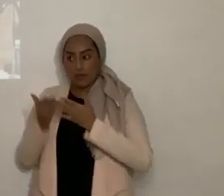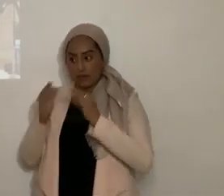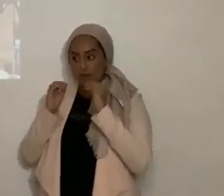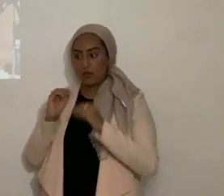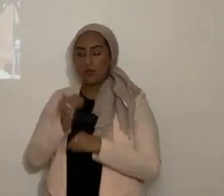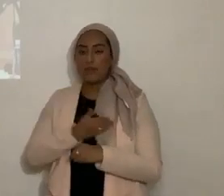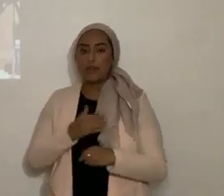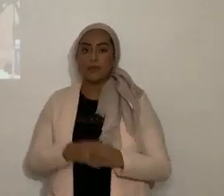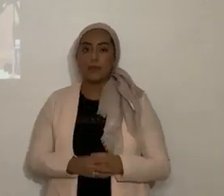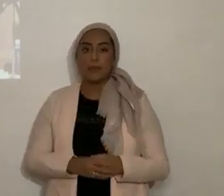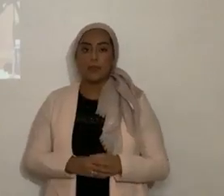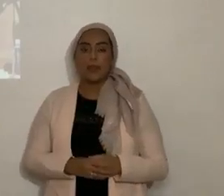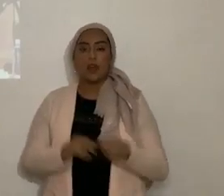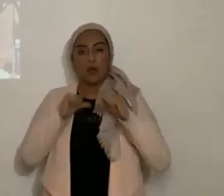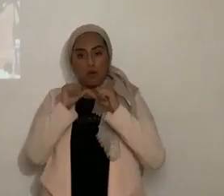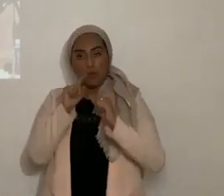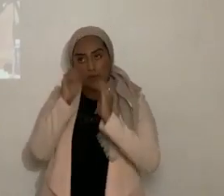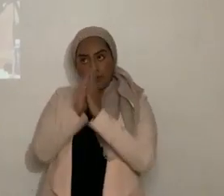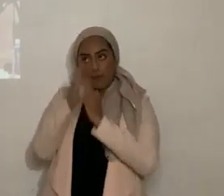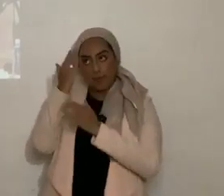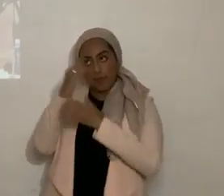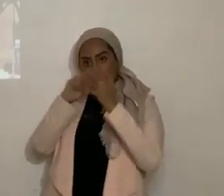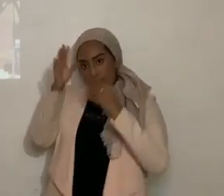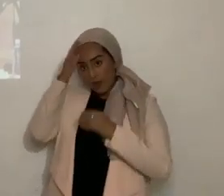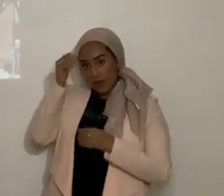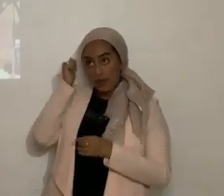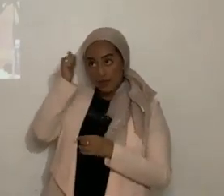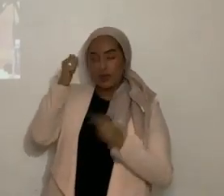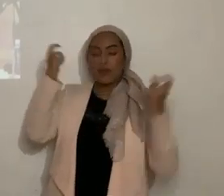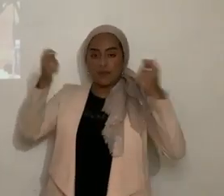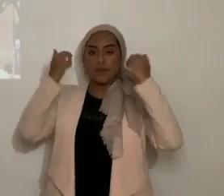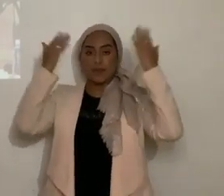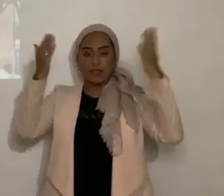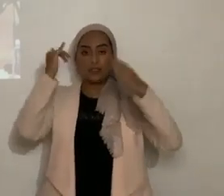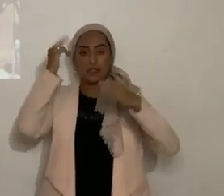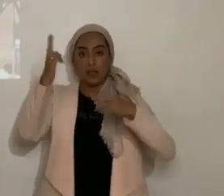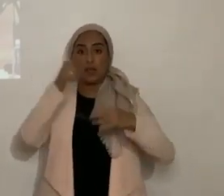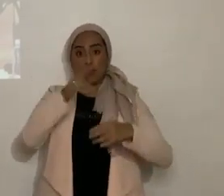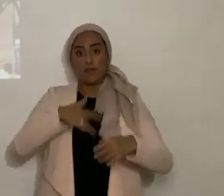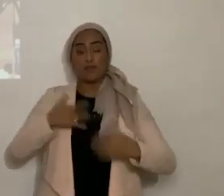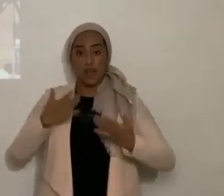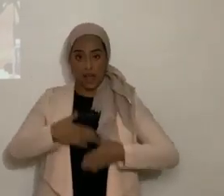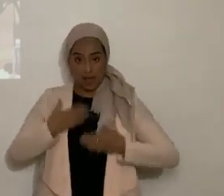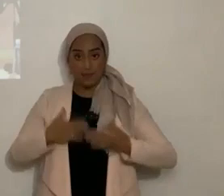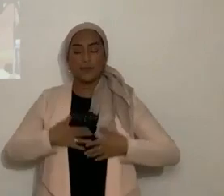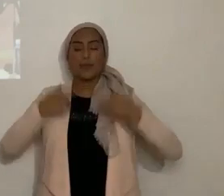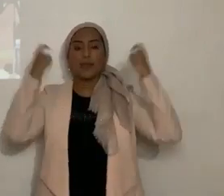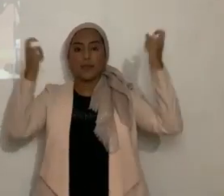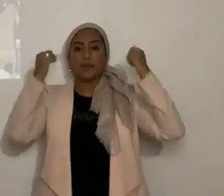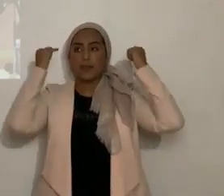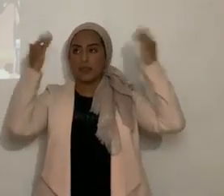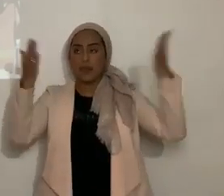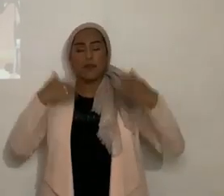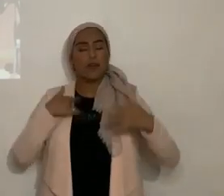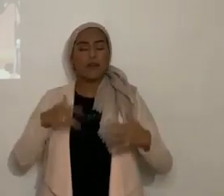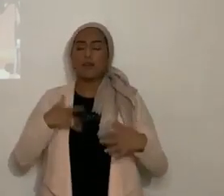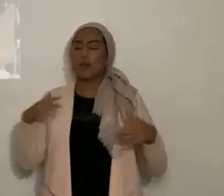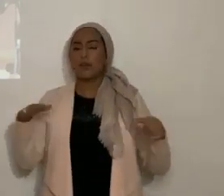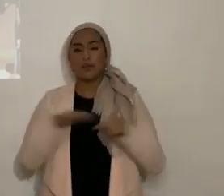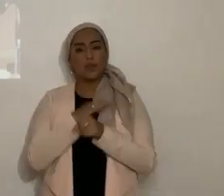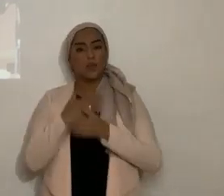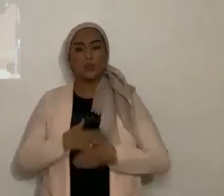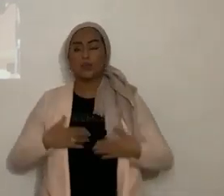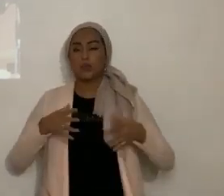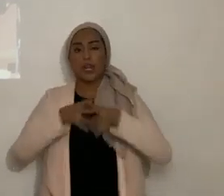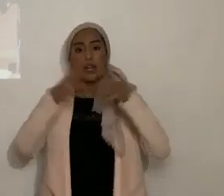enseñado, siempre le pedimos al Eterno que sea Él, exalta al Eterno, si estás gozoso, exalta al Eterno. Yo estoy muy contento,